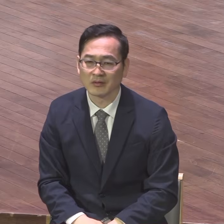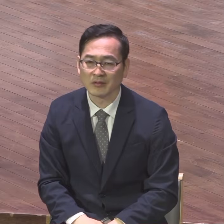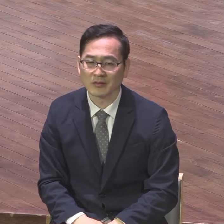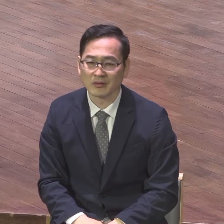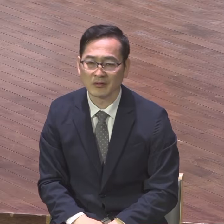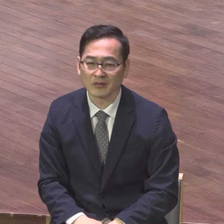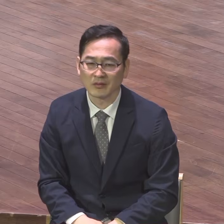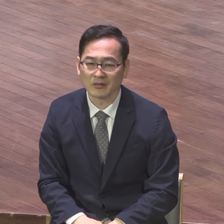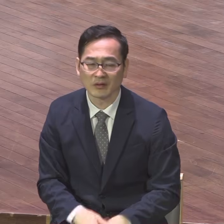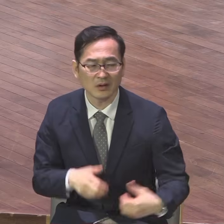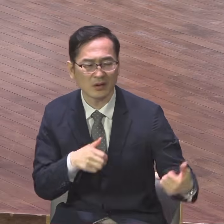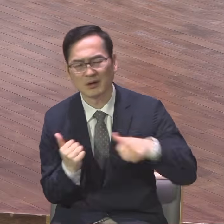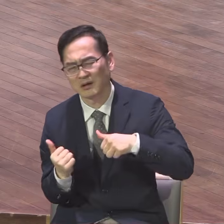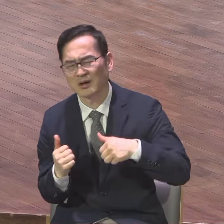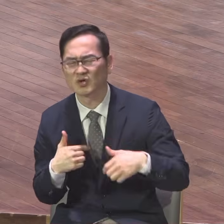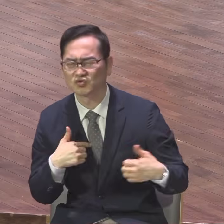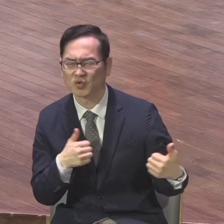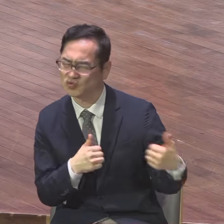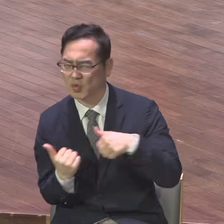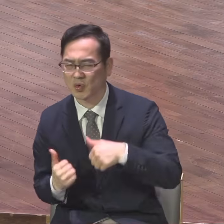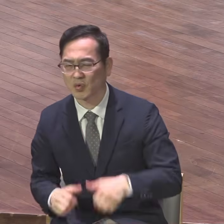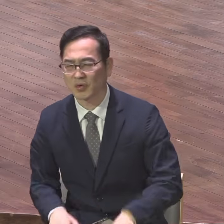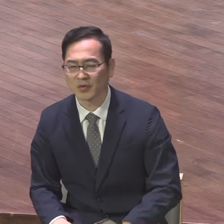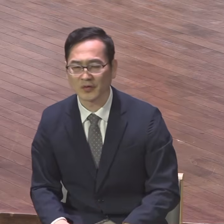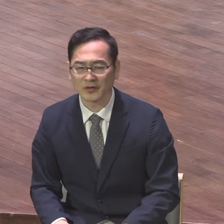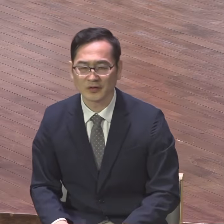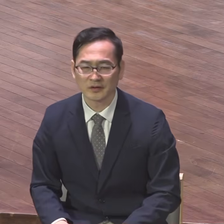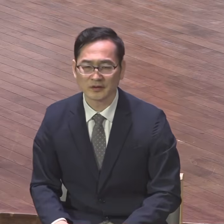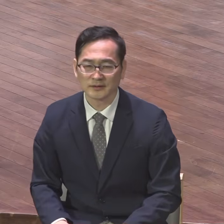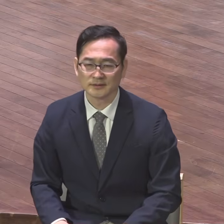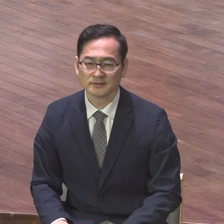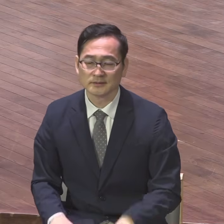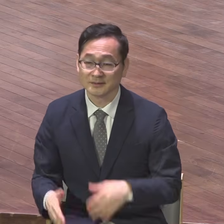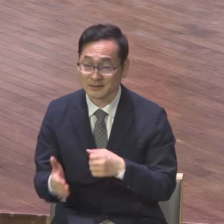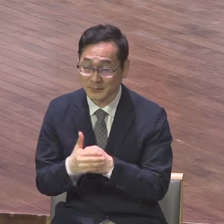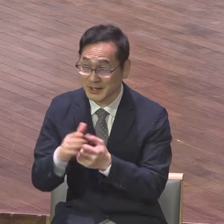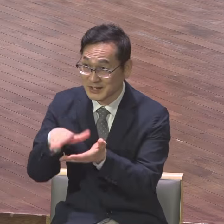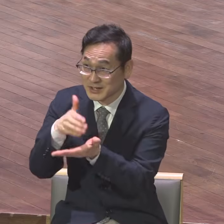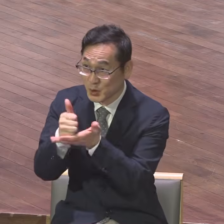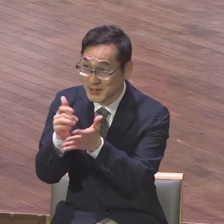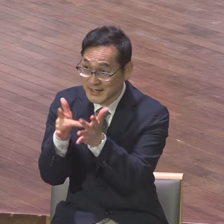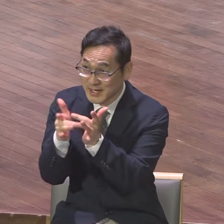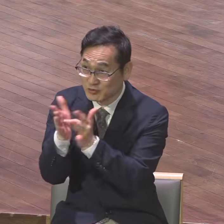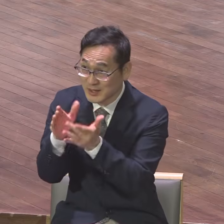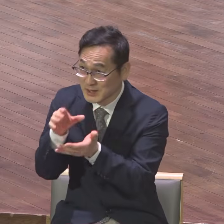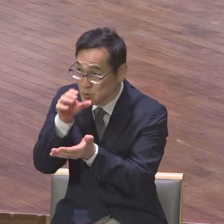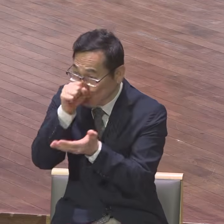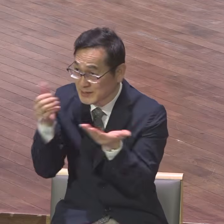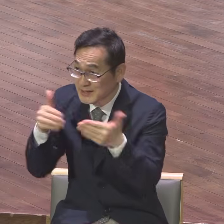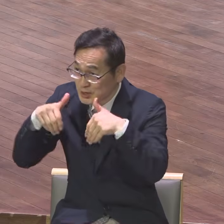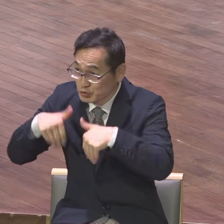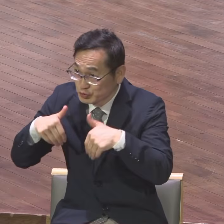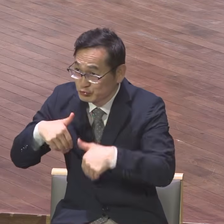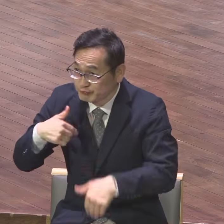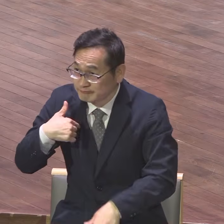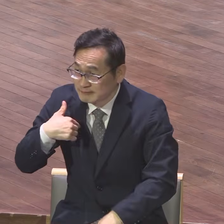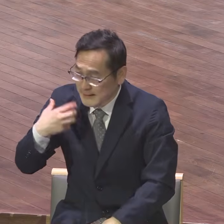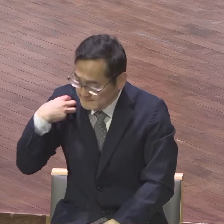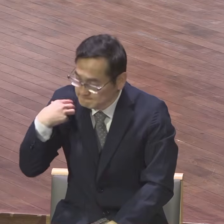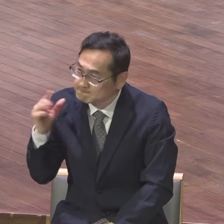영계 성도 여러분, 오늘 말씀을 통해서 어떻게 하면 그리스도 예수의 좋은 일꾼으로 설 수 있는지 답을